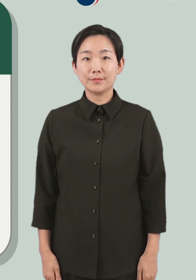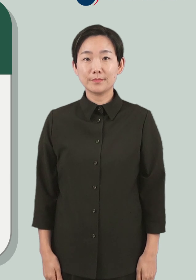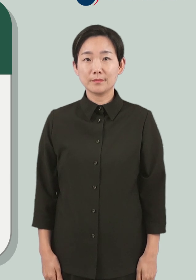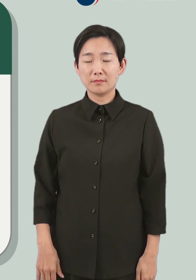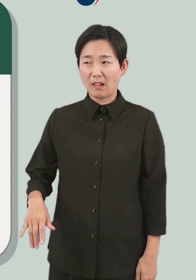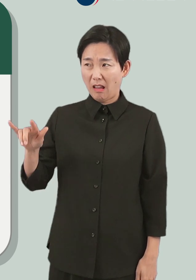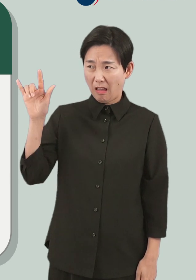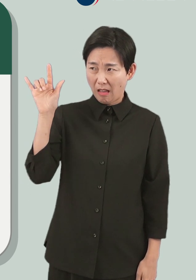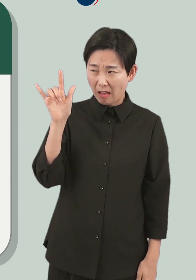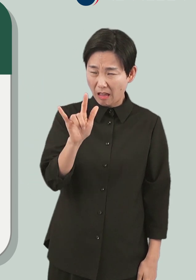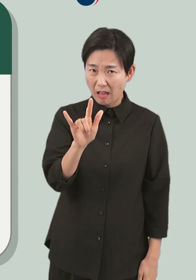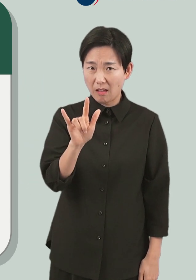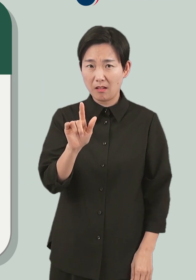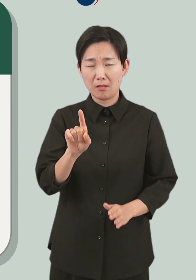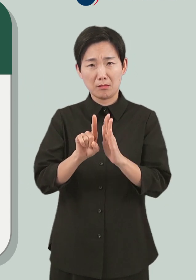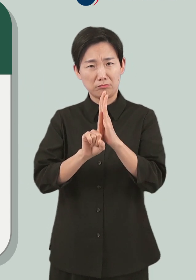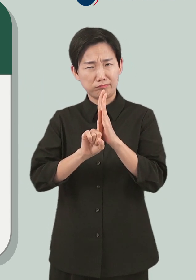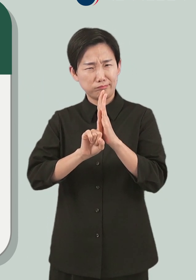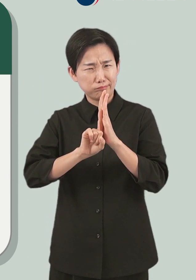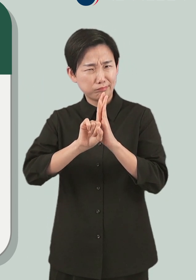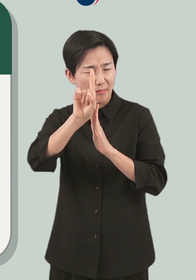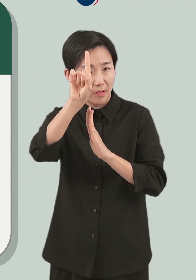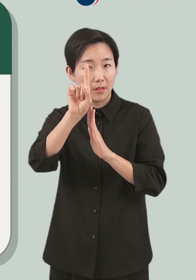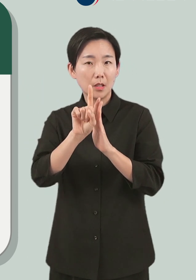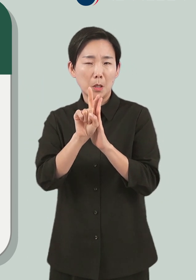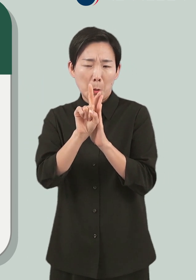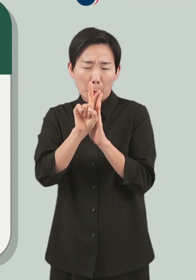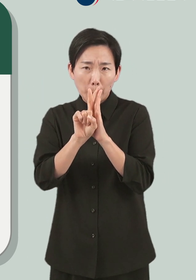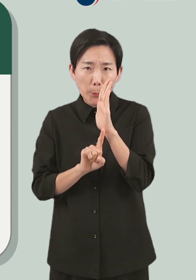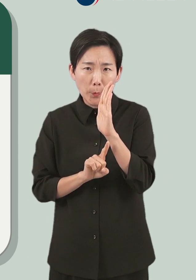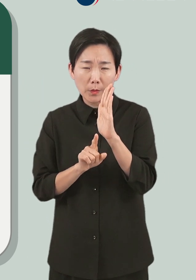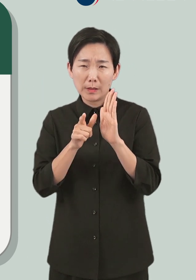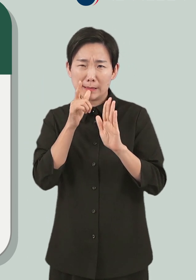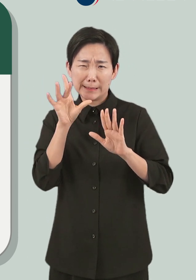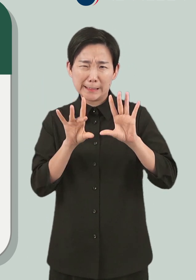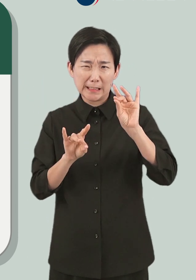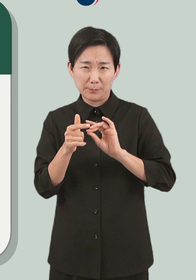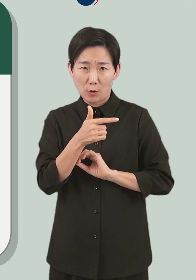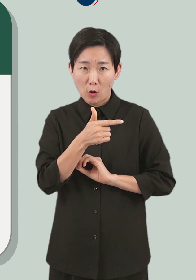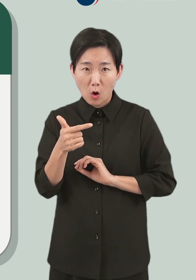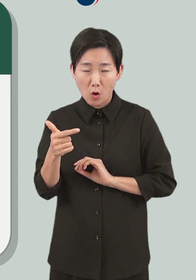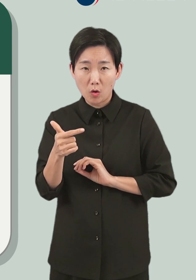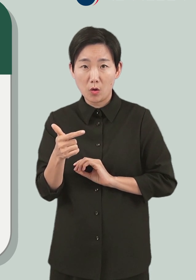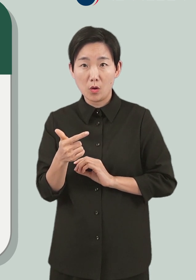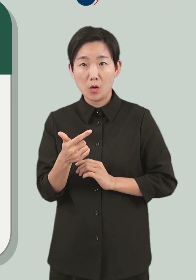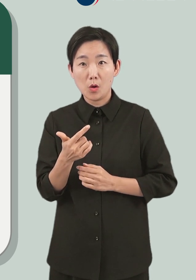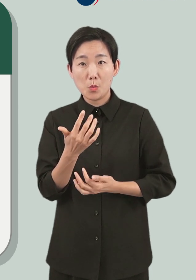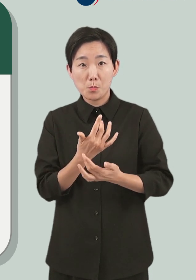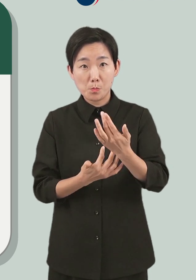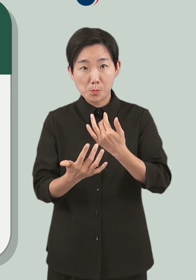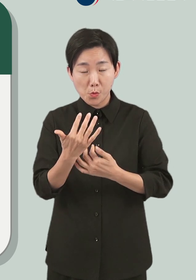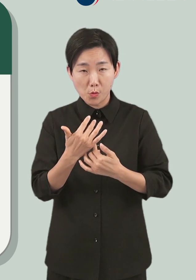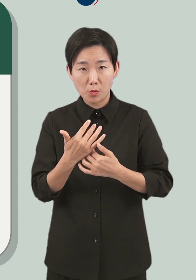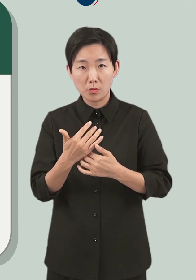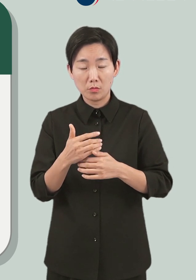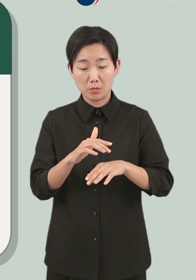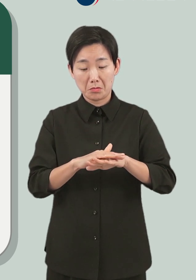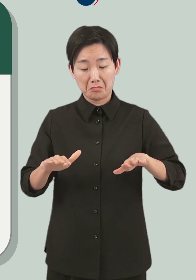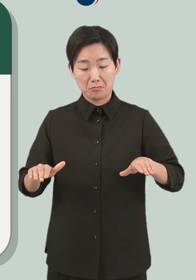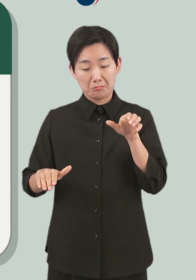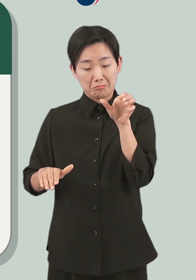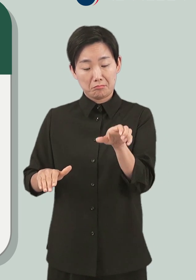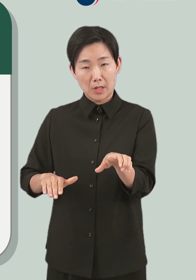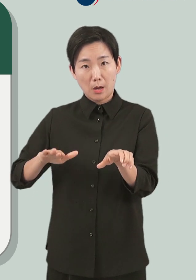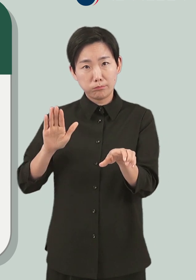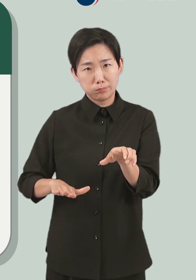또는 저온, 습기가 많은 장소, 불, 진동 또는 충격이 있는 근처에 보관하지 않습니다.